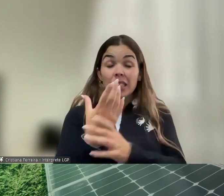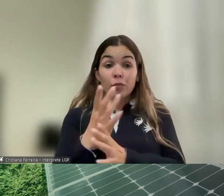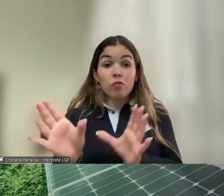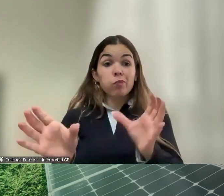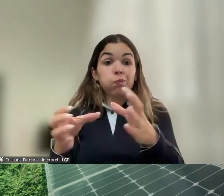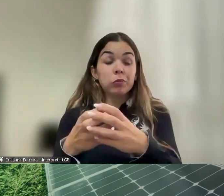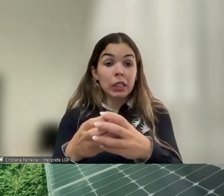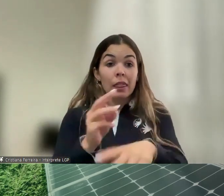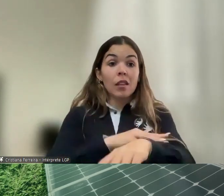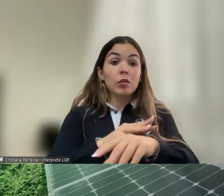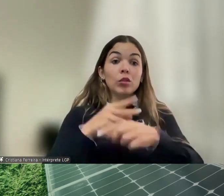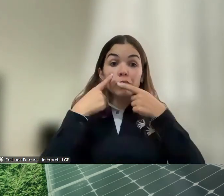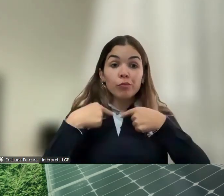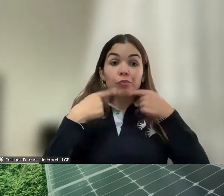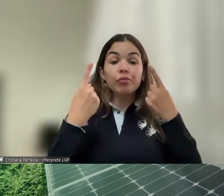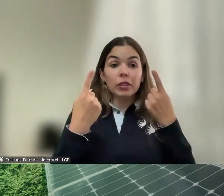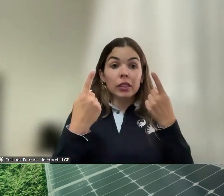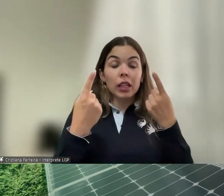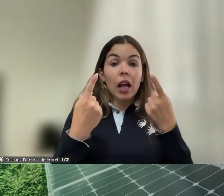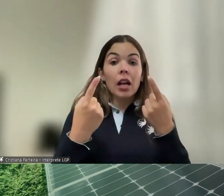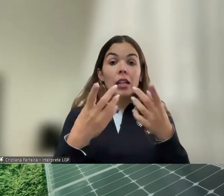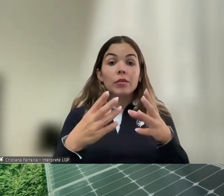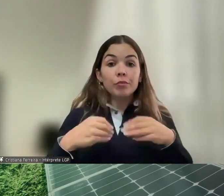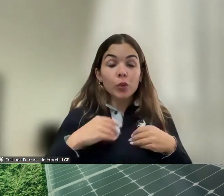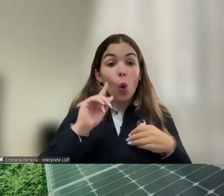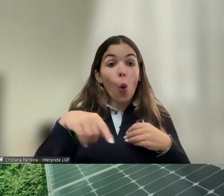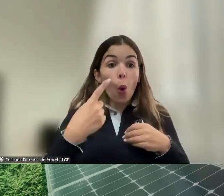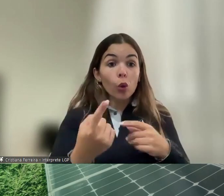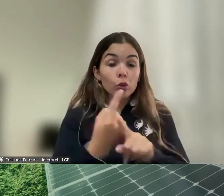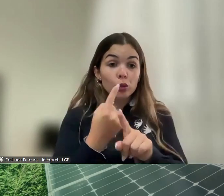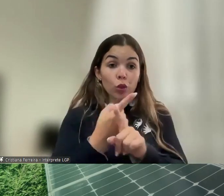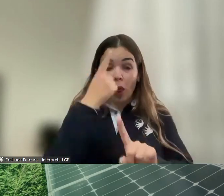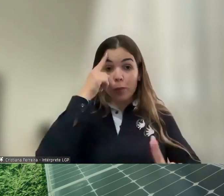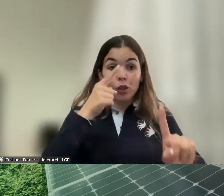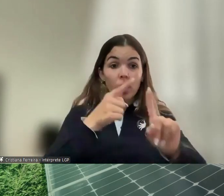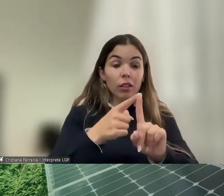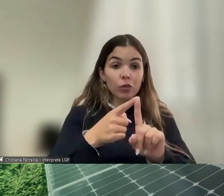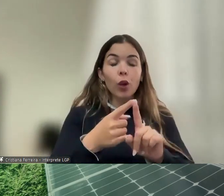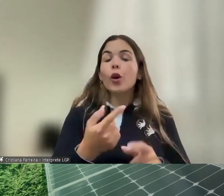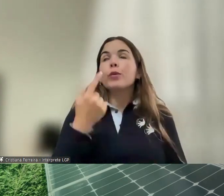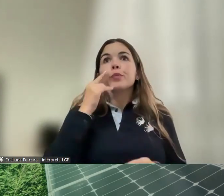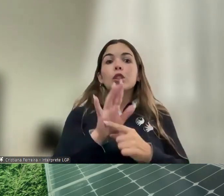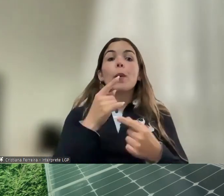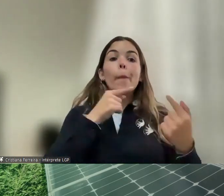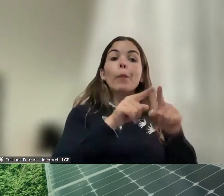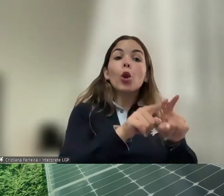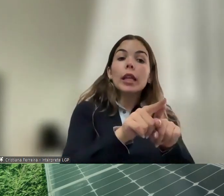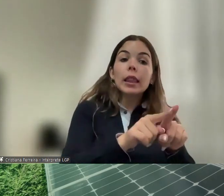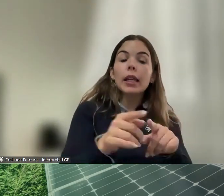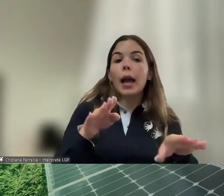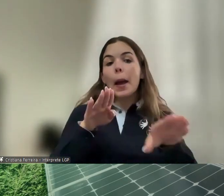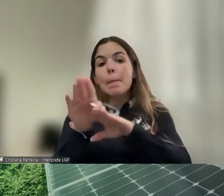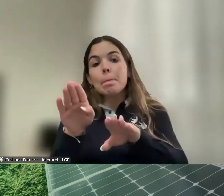pública e não considera as contrapartidas na implementação destes objetivos. Por exemplo, políticas e práticas que